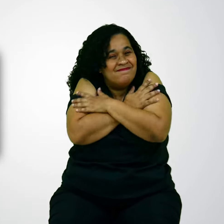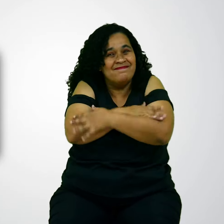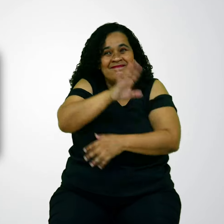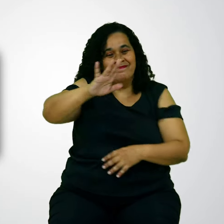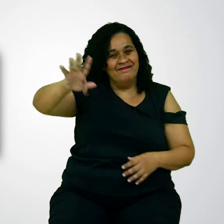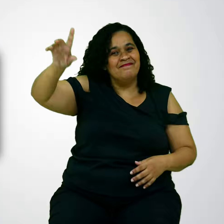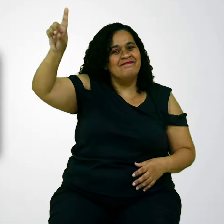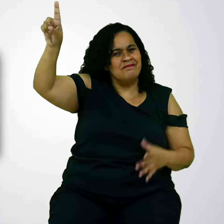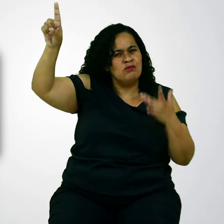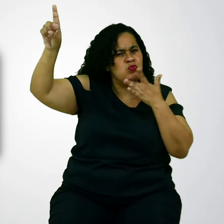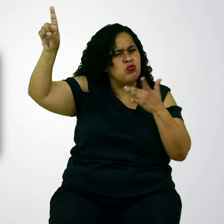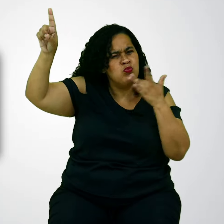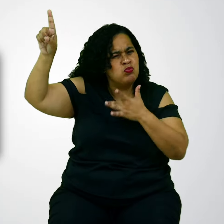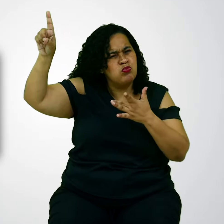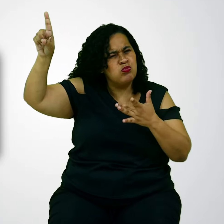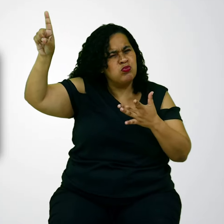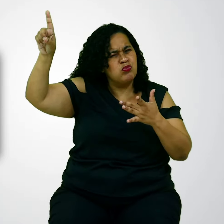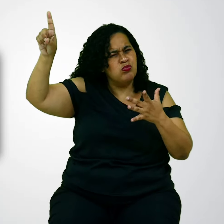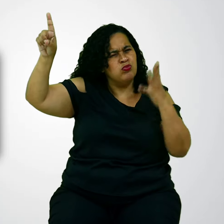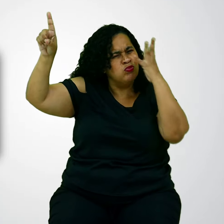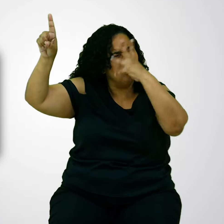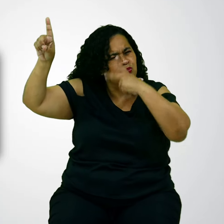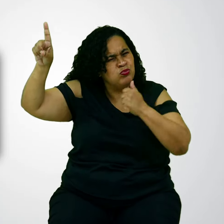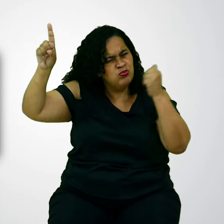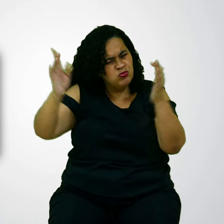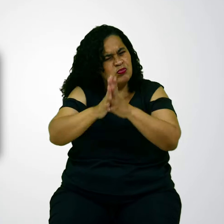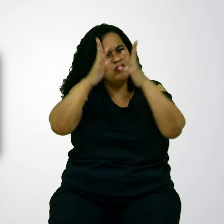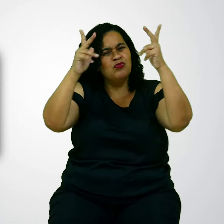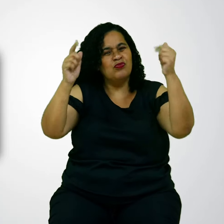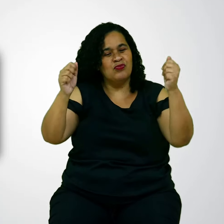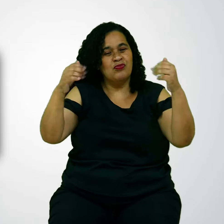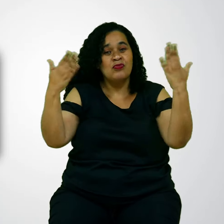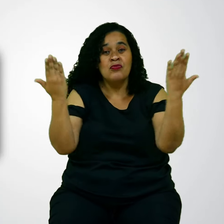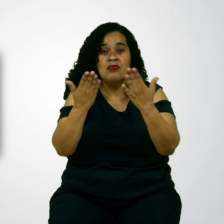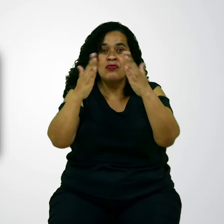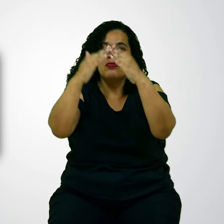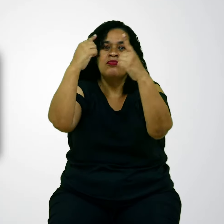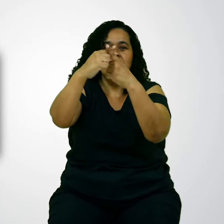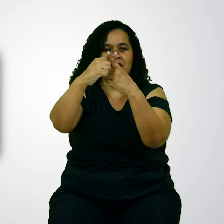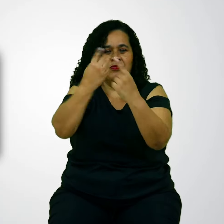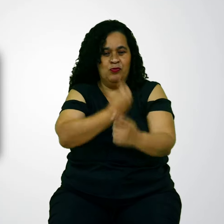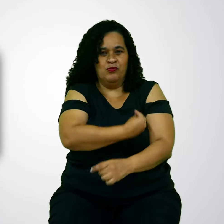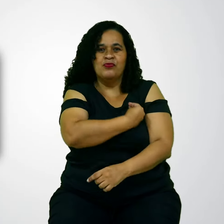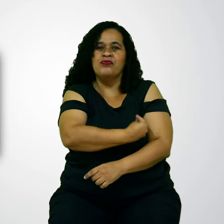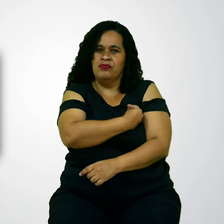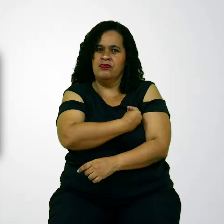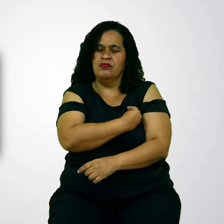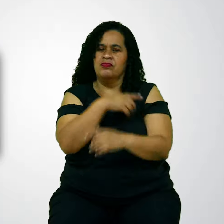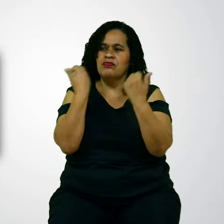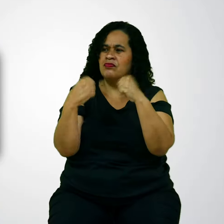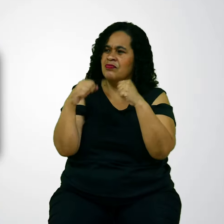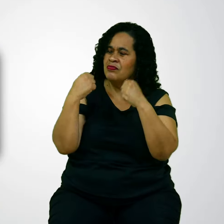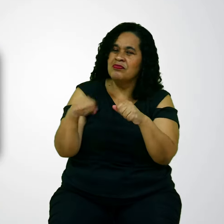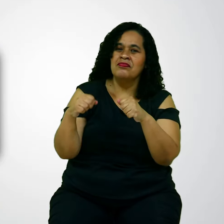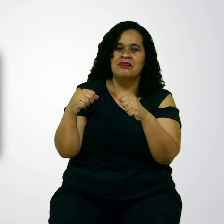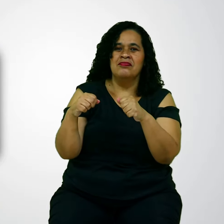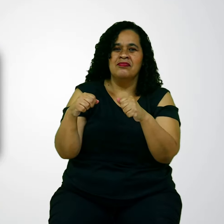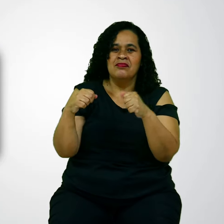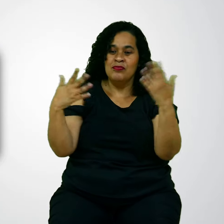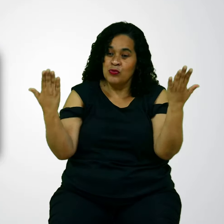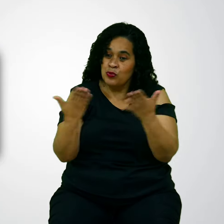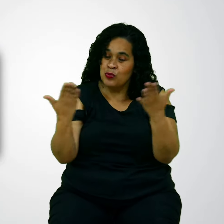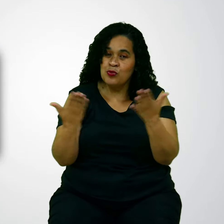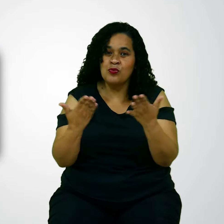agora? Eu cheguei agora à igreja, o que eu faço? Agora eu preciso viver em novidade de vida. Eu preciso ter uma